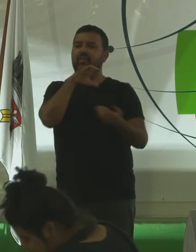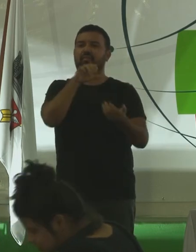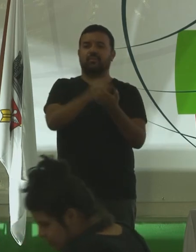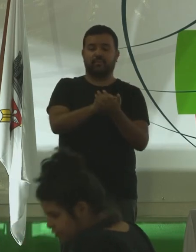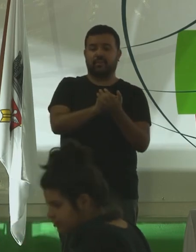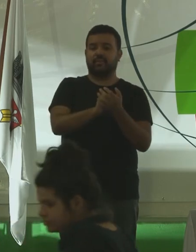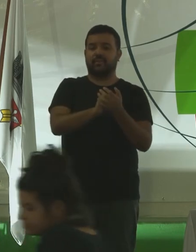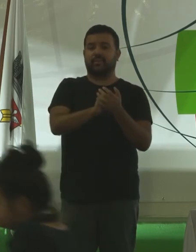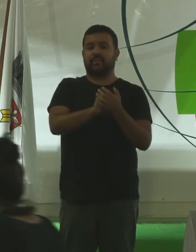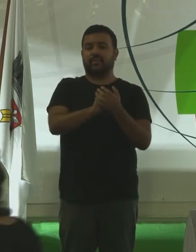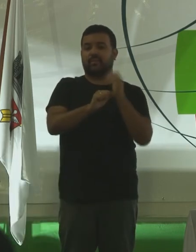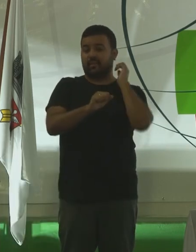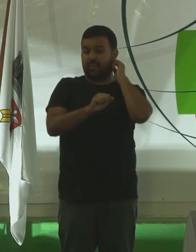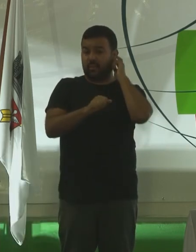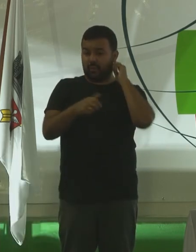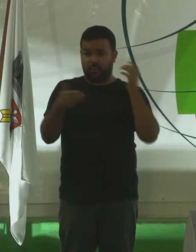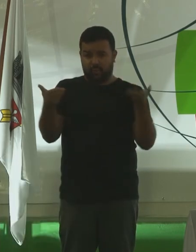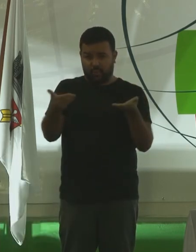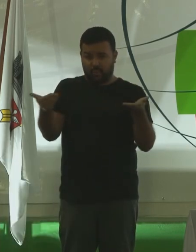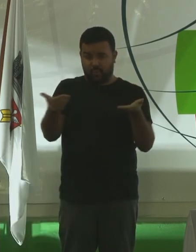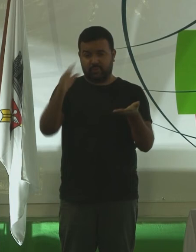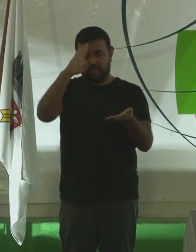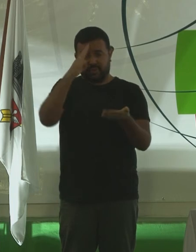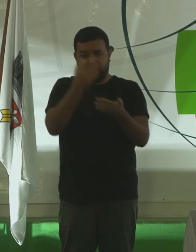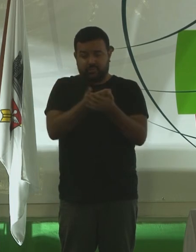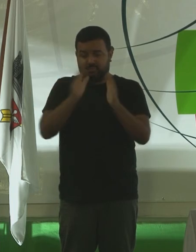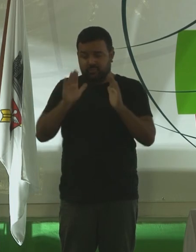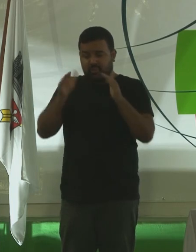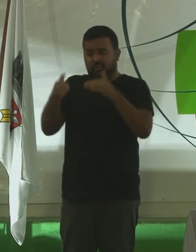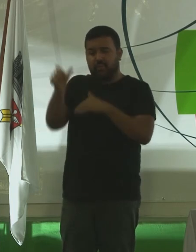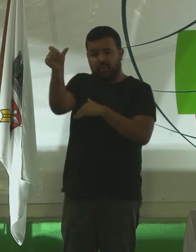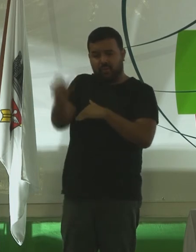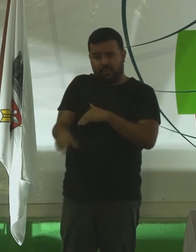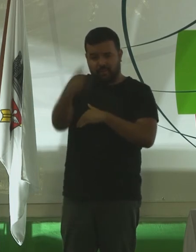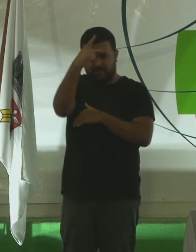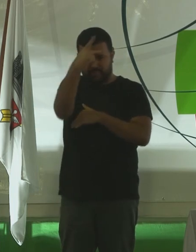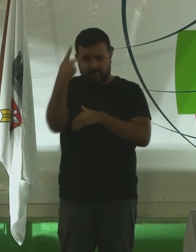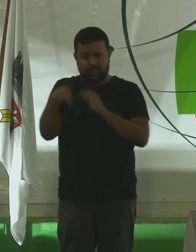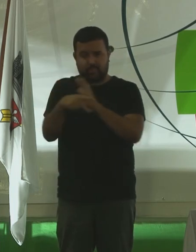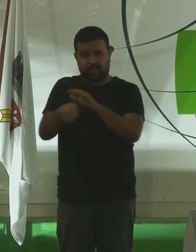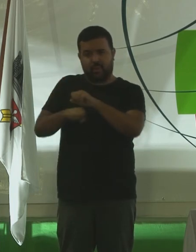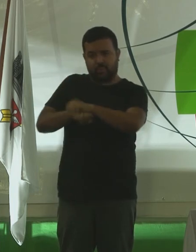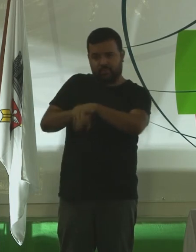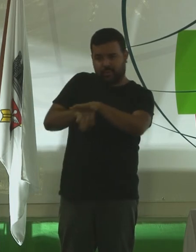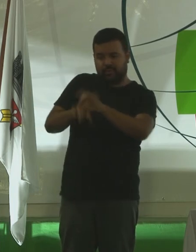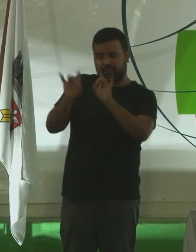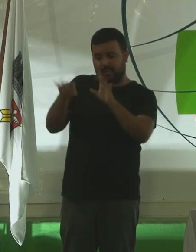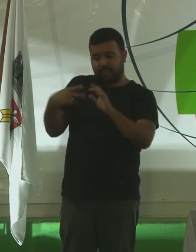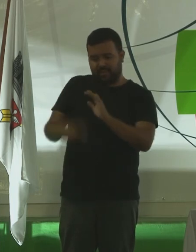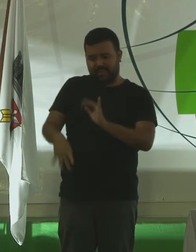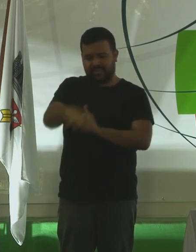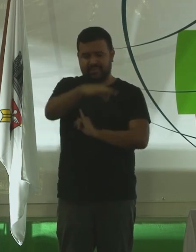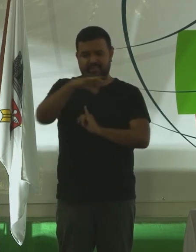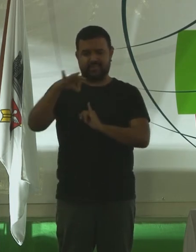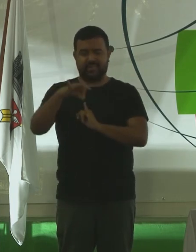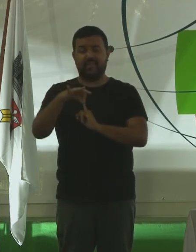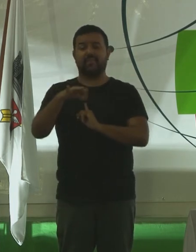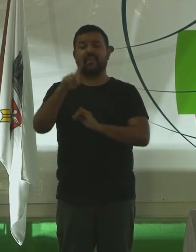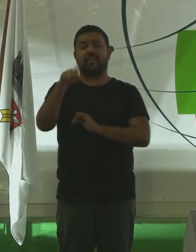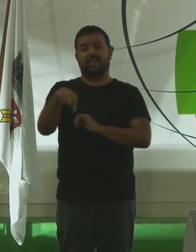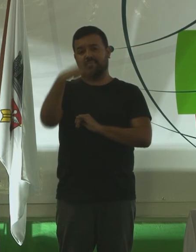Né? Então, para nós hoje, o público-alvo da Educação Especial no Instituto Federal do Espírito Santo,